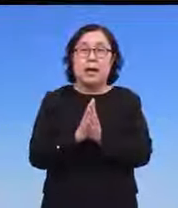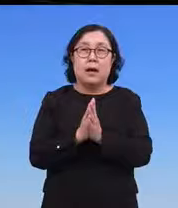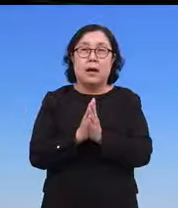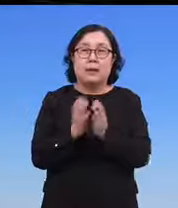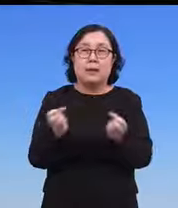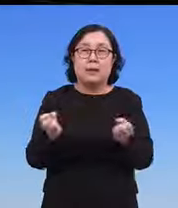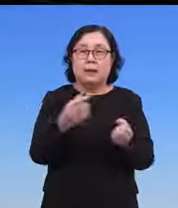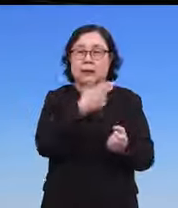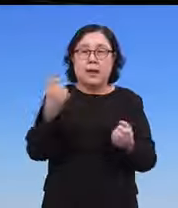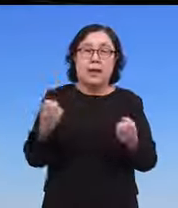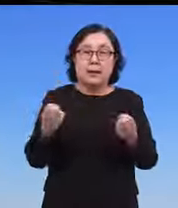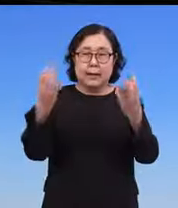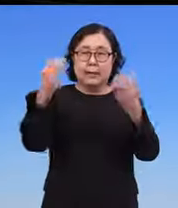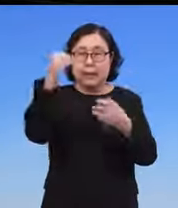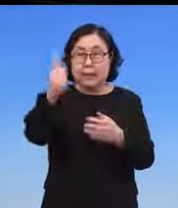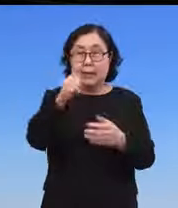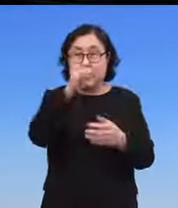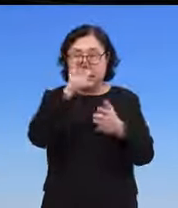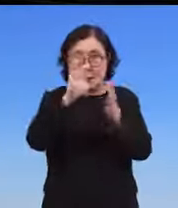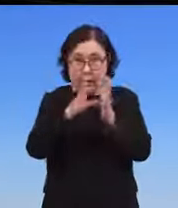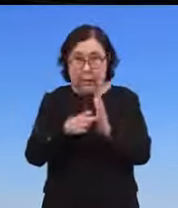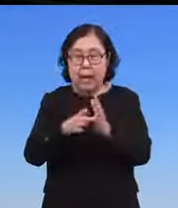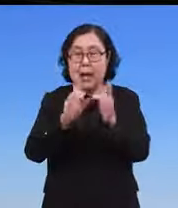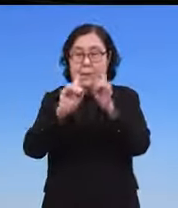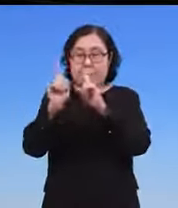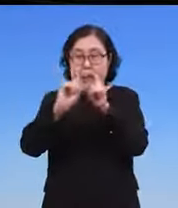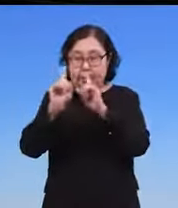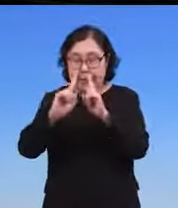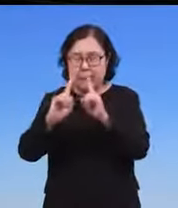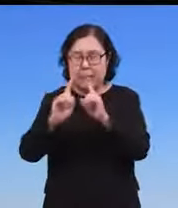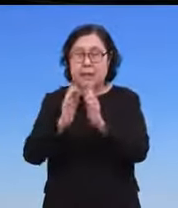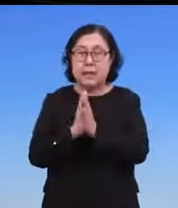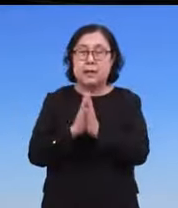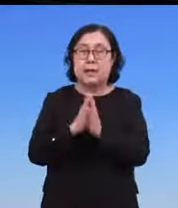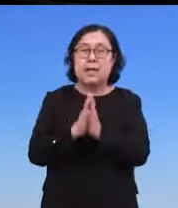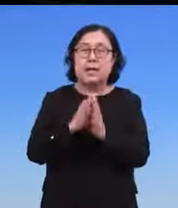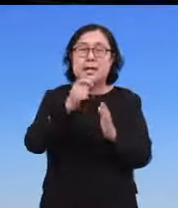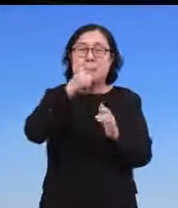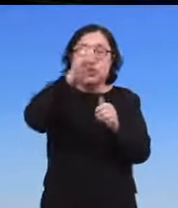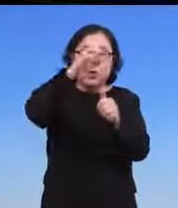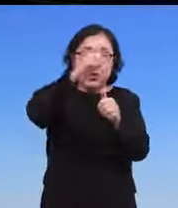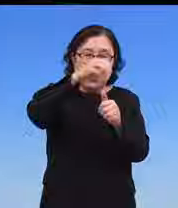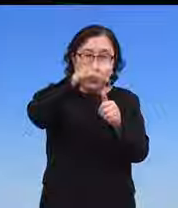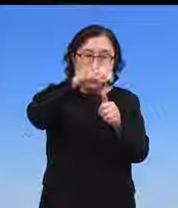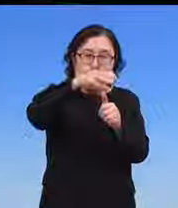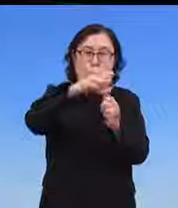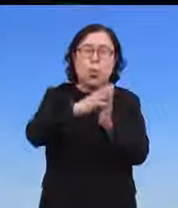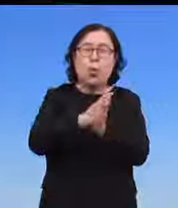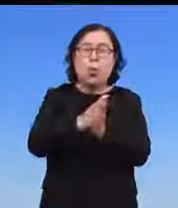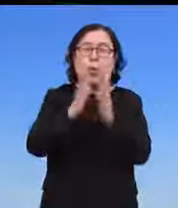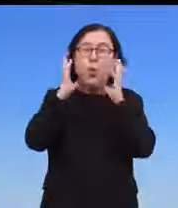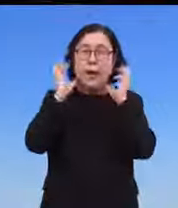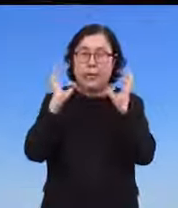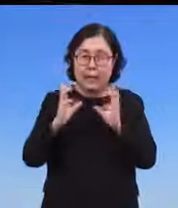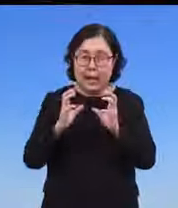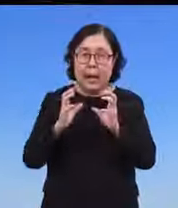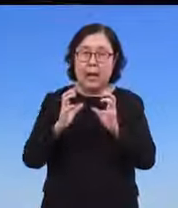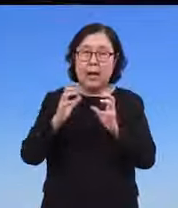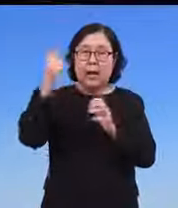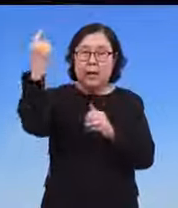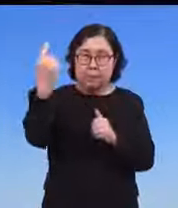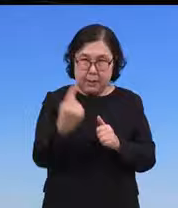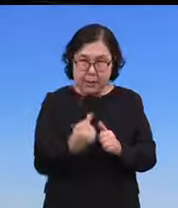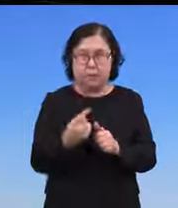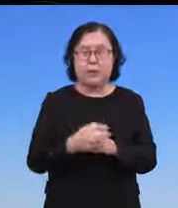아들 요한에게 임한지라. 오늘서부터 모든 성도들, 모든 청년들에게 말씀이 임하게 될 때에